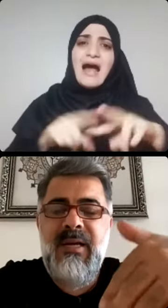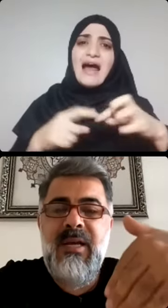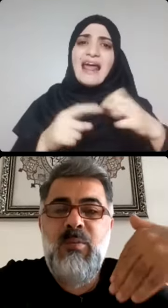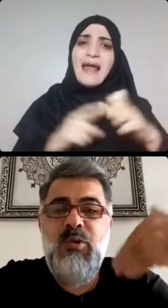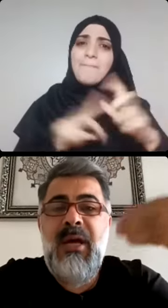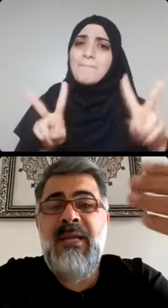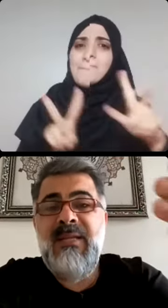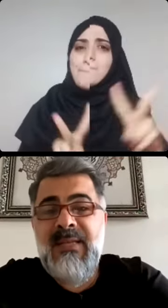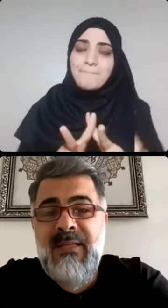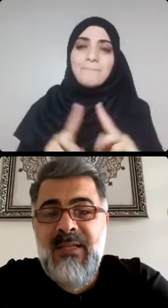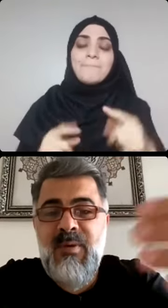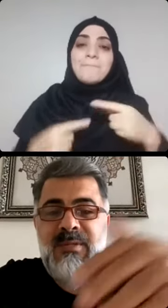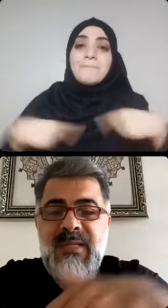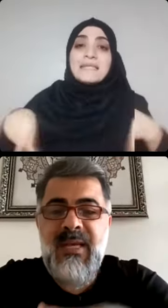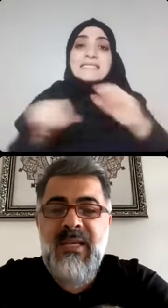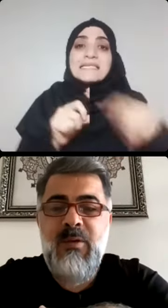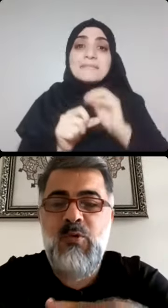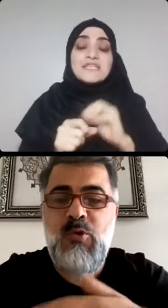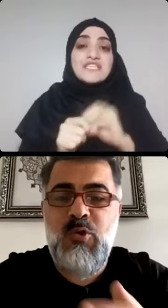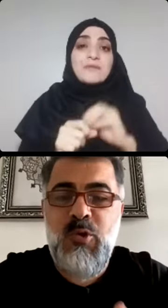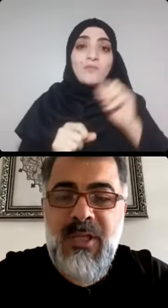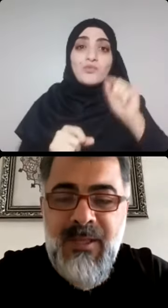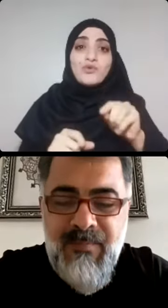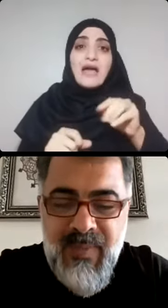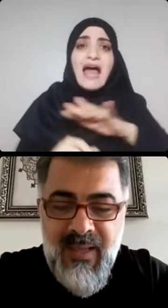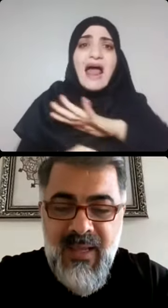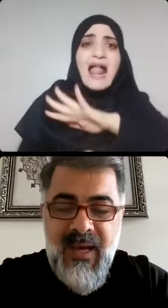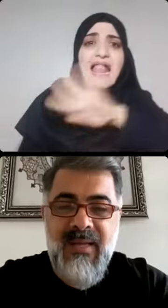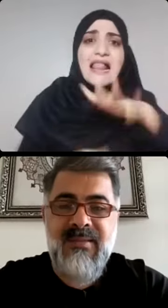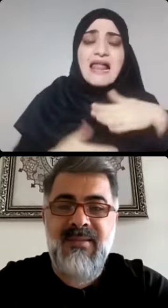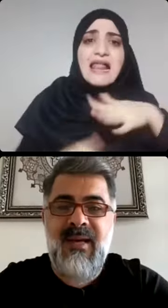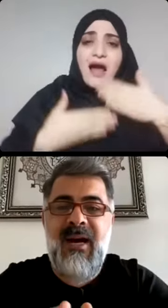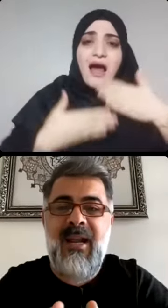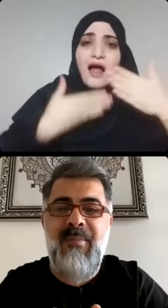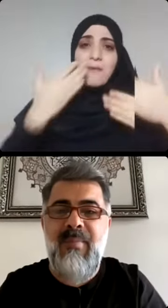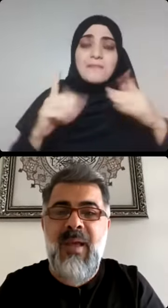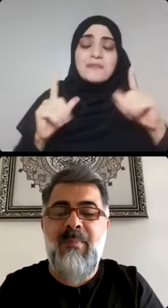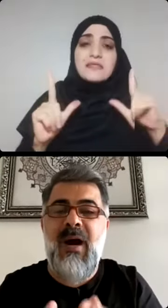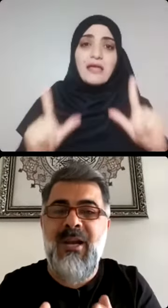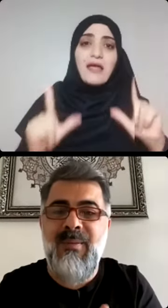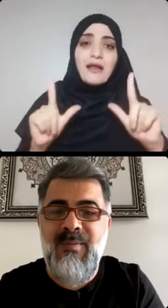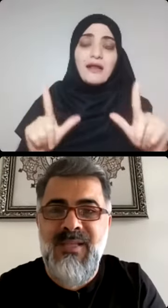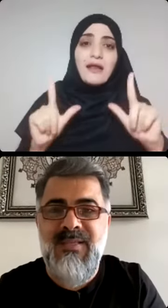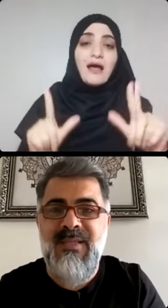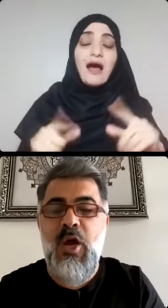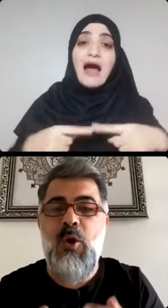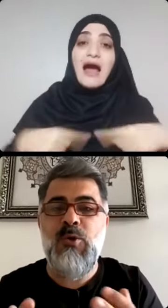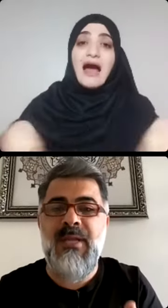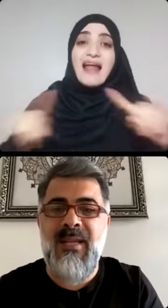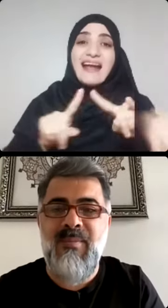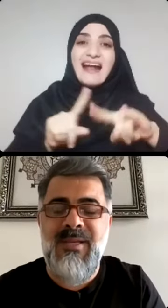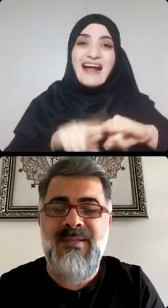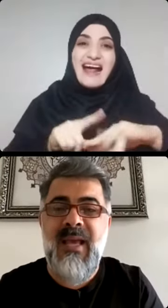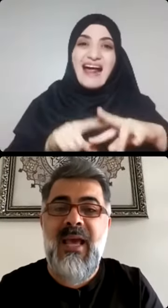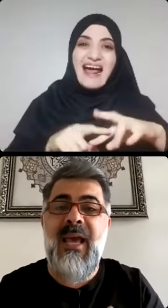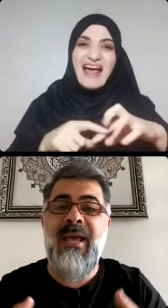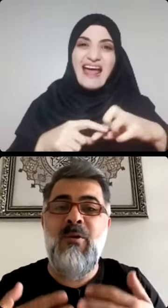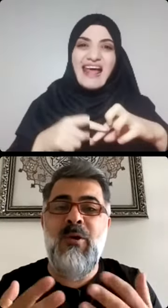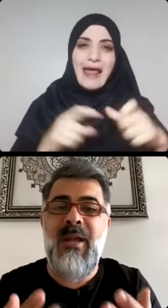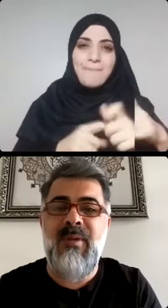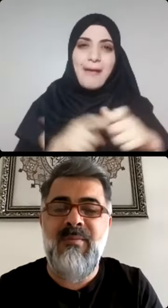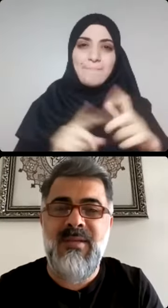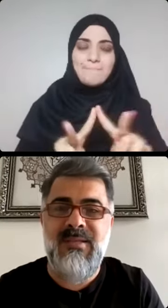aslında bunu herkese anlatmamız gereken husus şu ki, aslında harem mahremimiz, özelimiz,